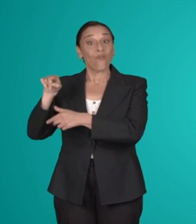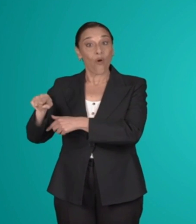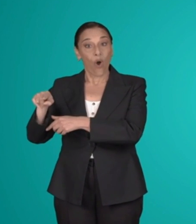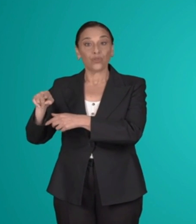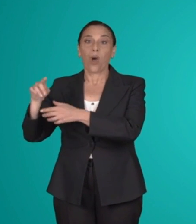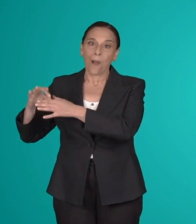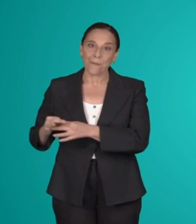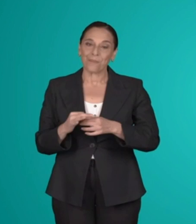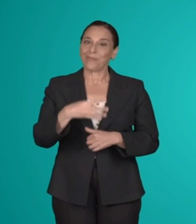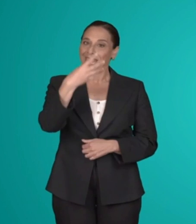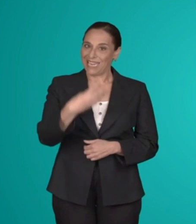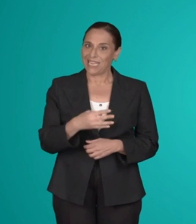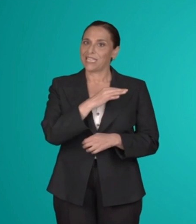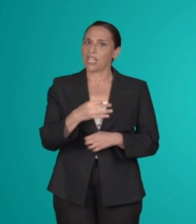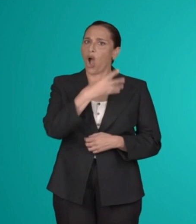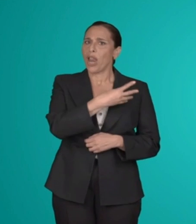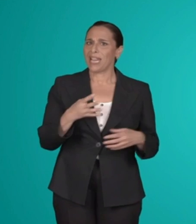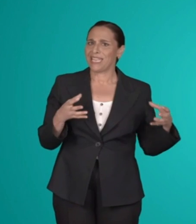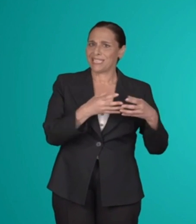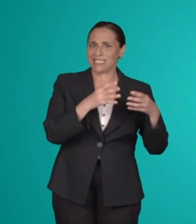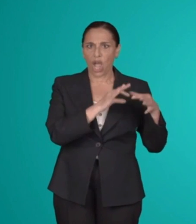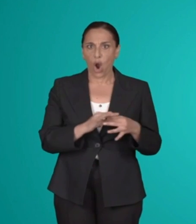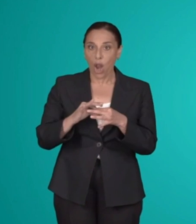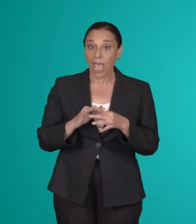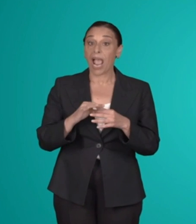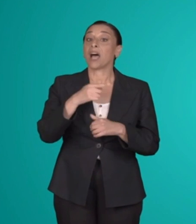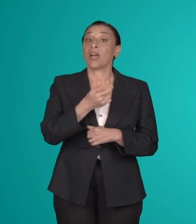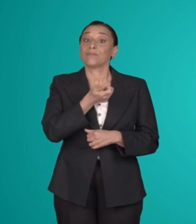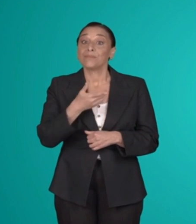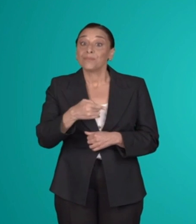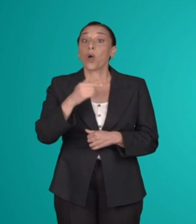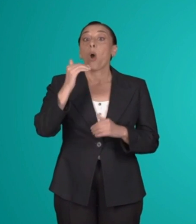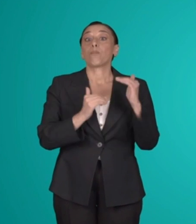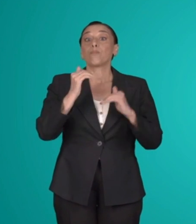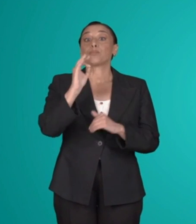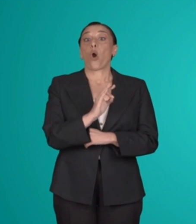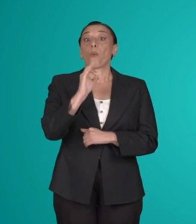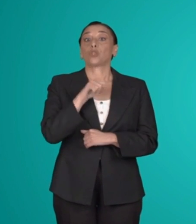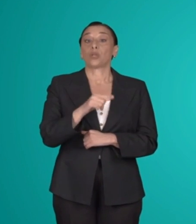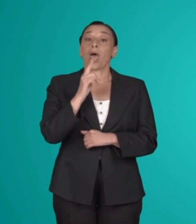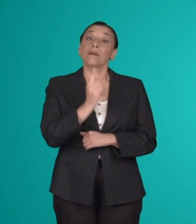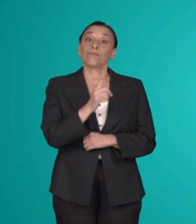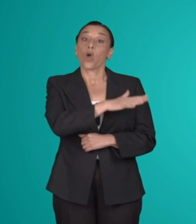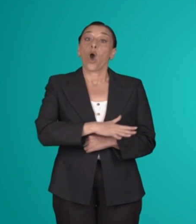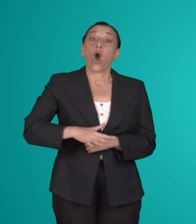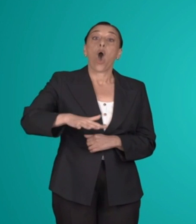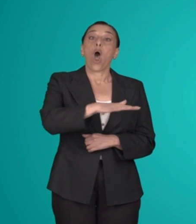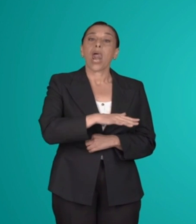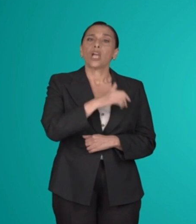alla lista o alle liste collegate in misura proporzionale ai voti ottenuti nel collegio da ogni singola